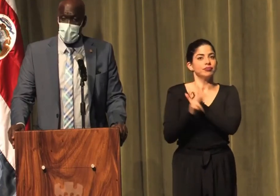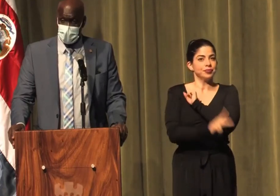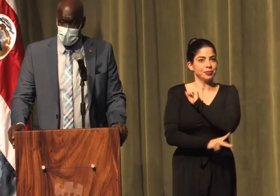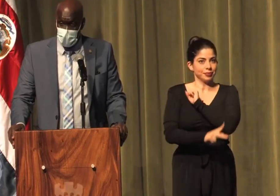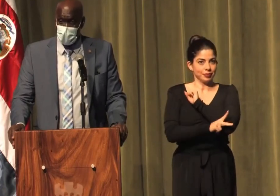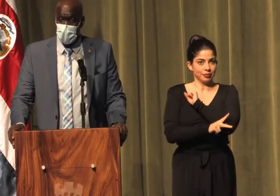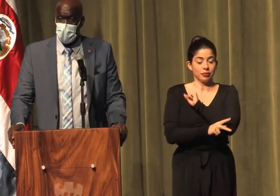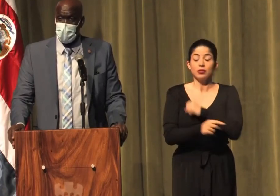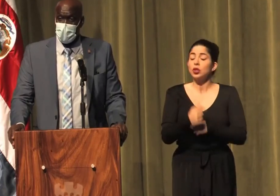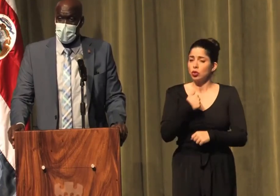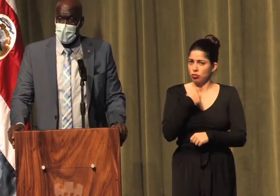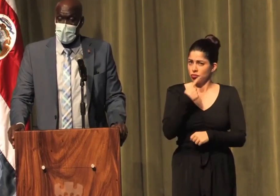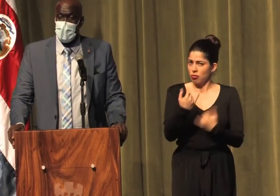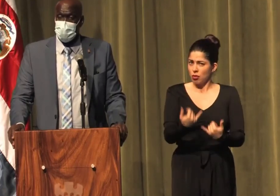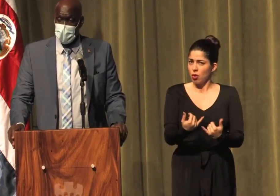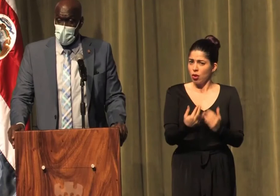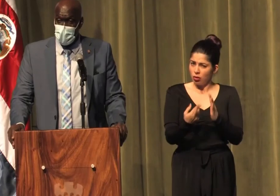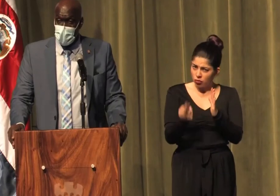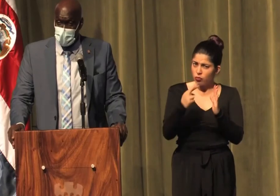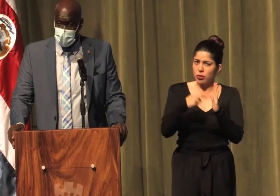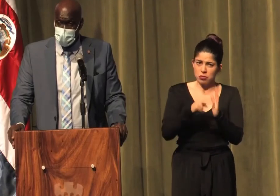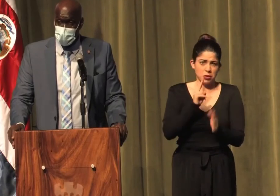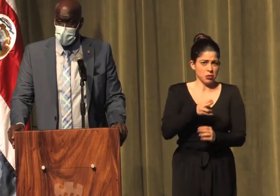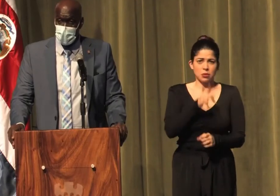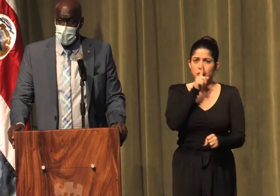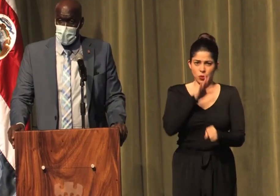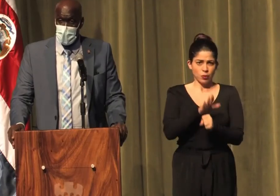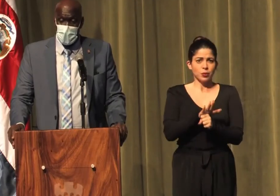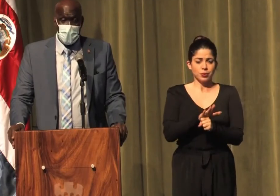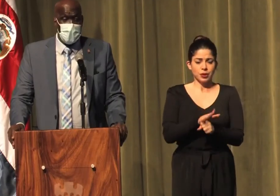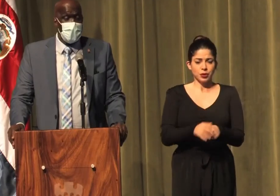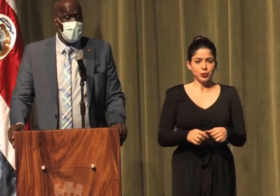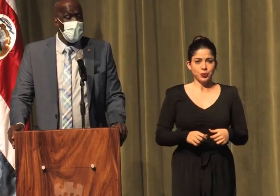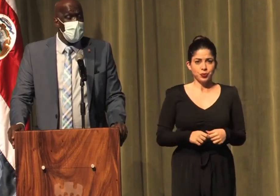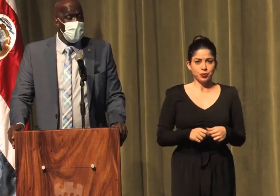Y reitero ese compromiso.